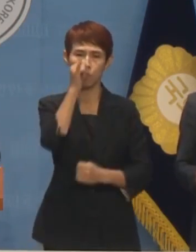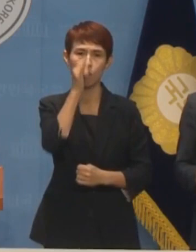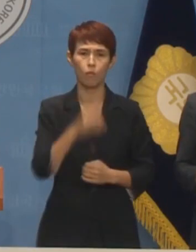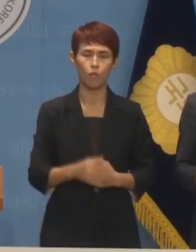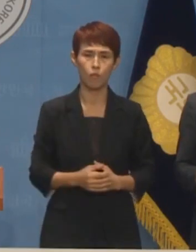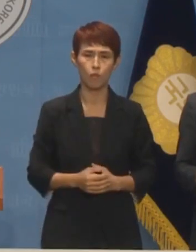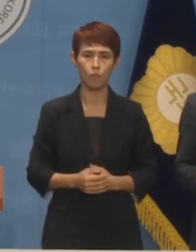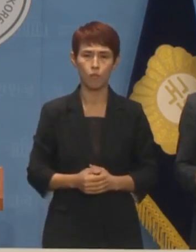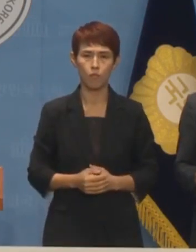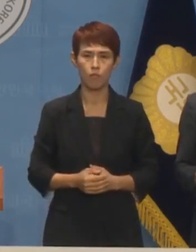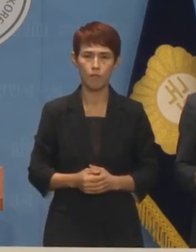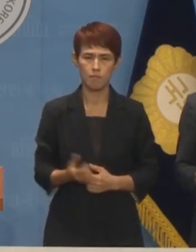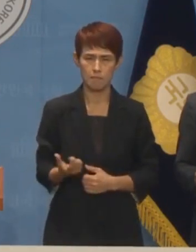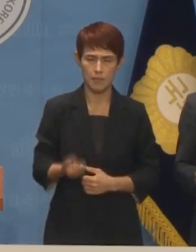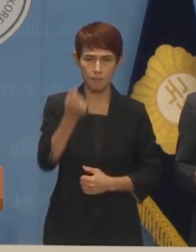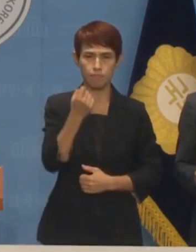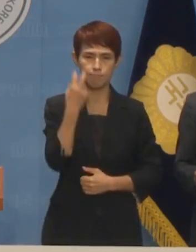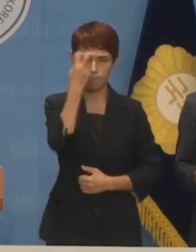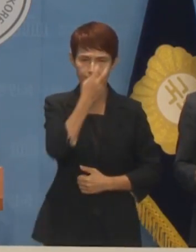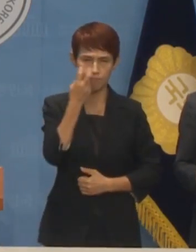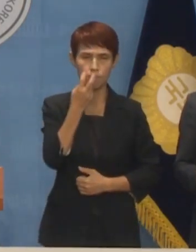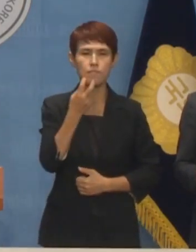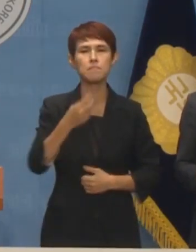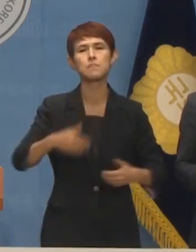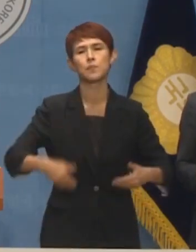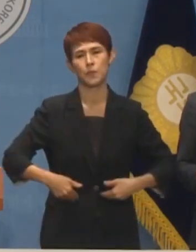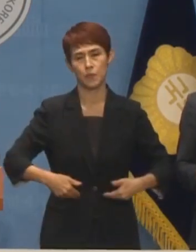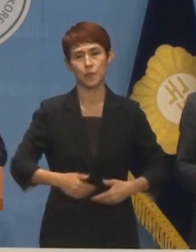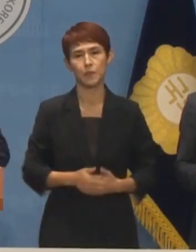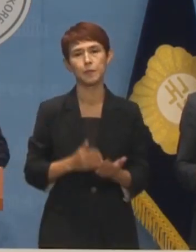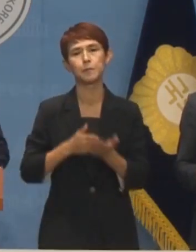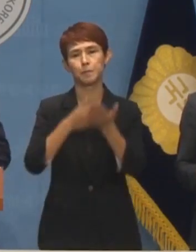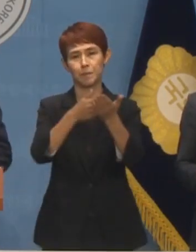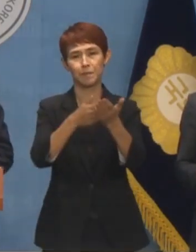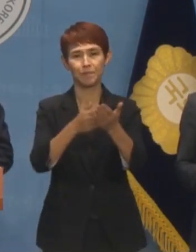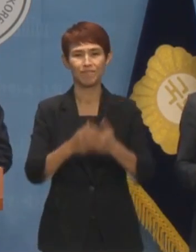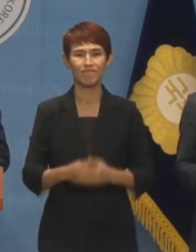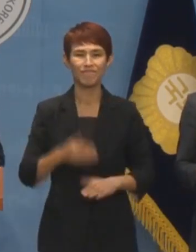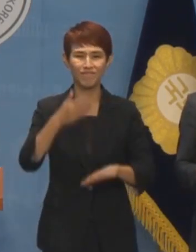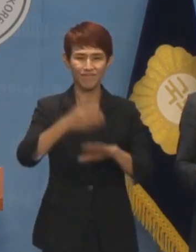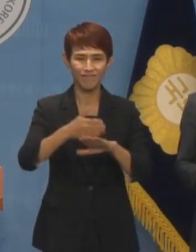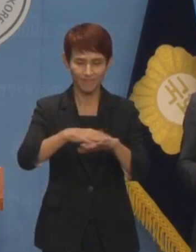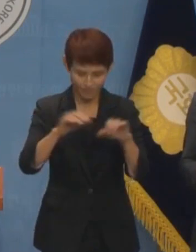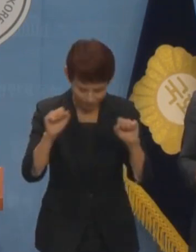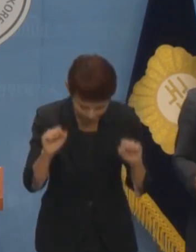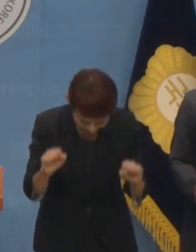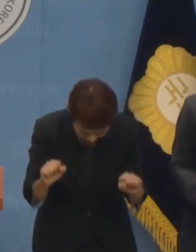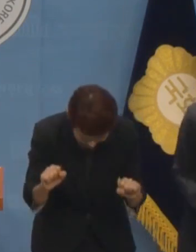엄중하고 신속한 수사를 다시 한번 강력하게 촉구합니다. 기자회견 마치겠습니다. 고맙습니다.